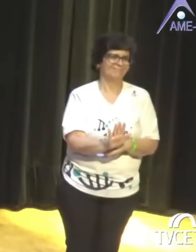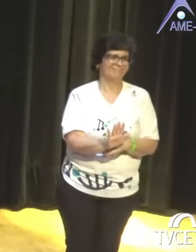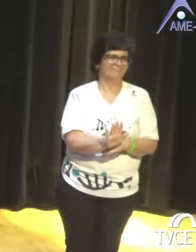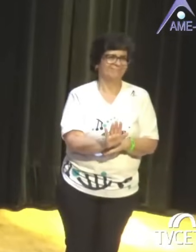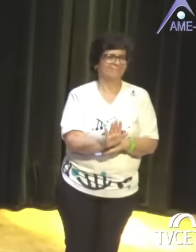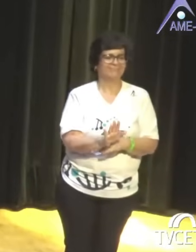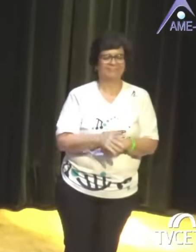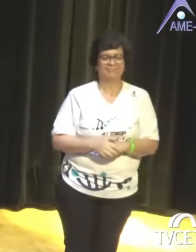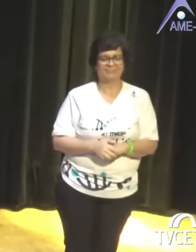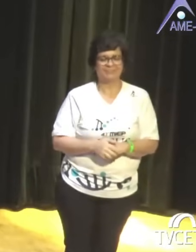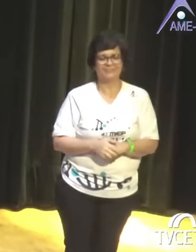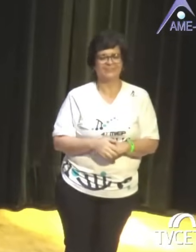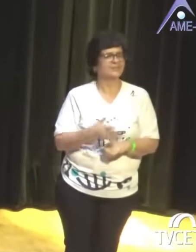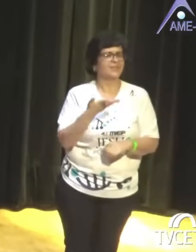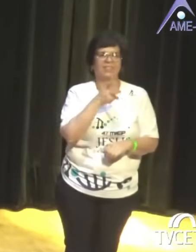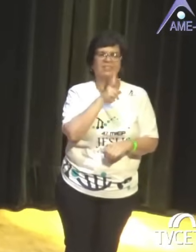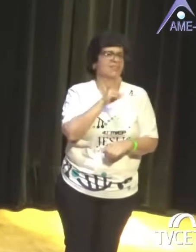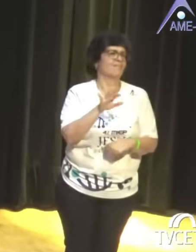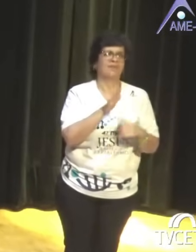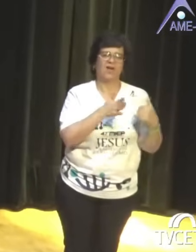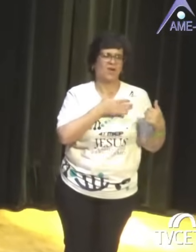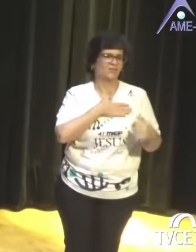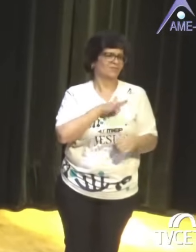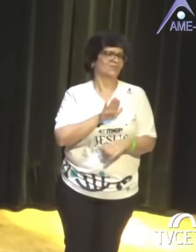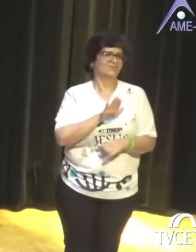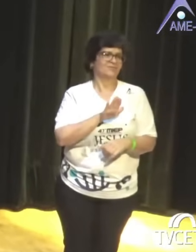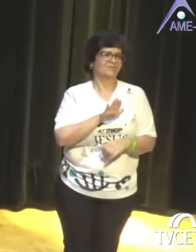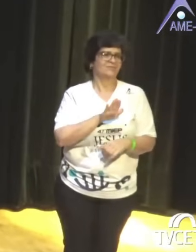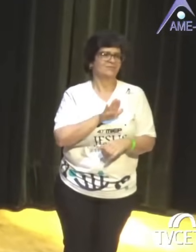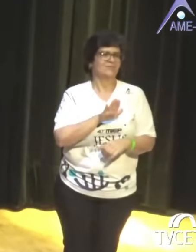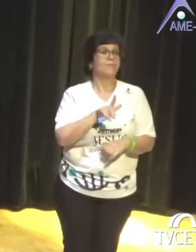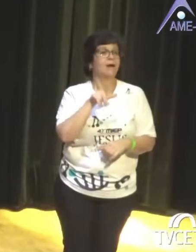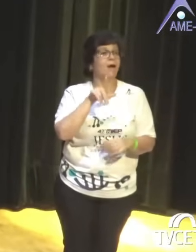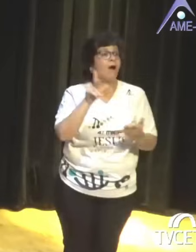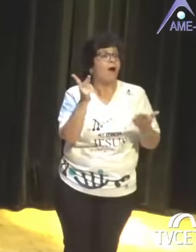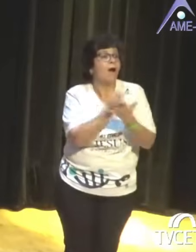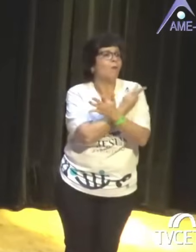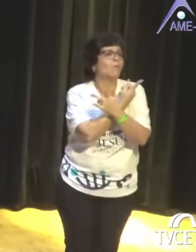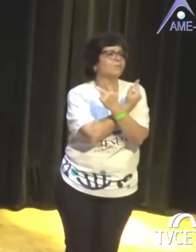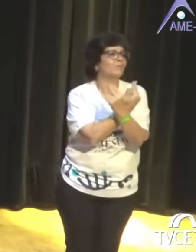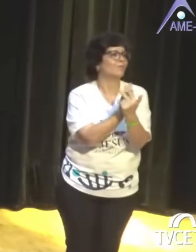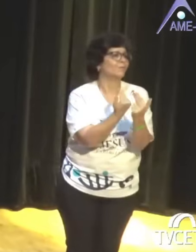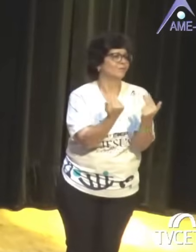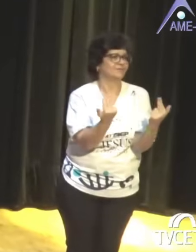gostar você não vai gostar mas uma coisa vai